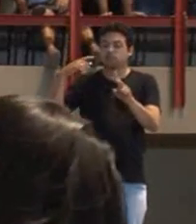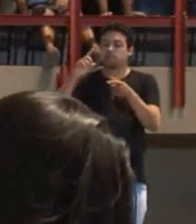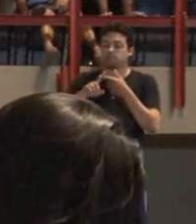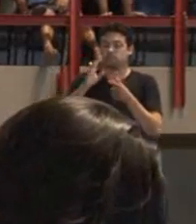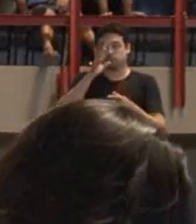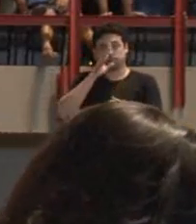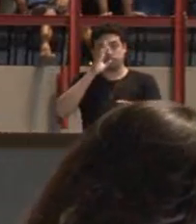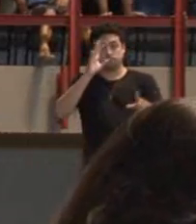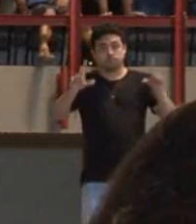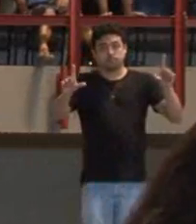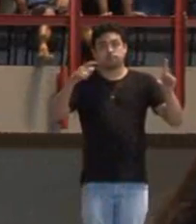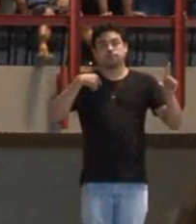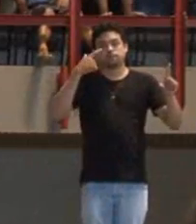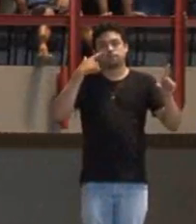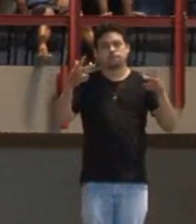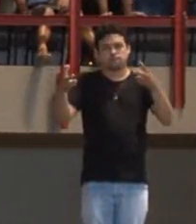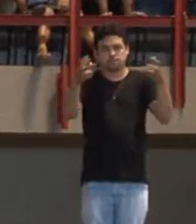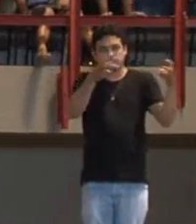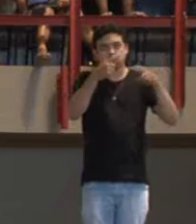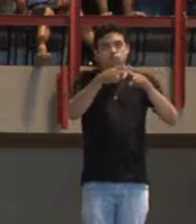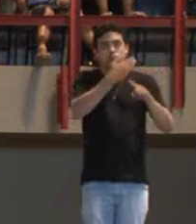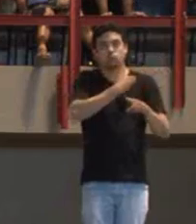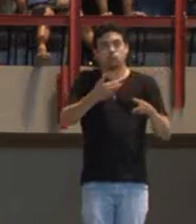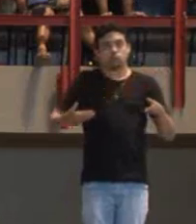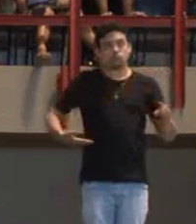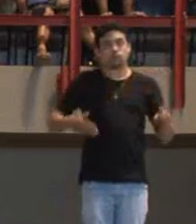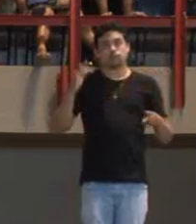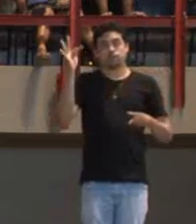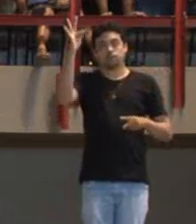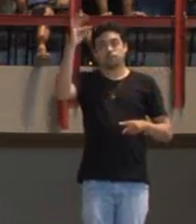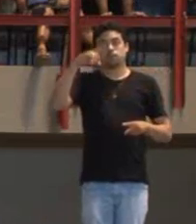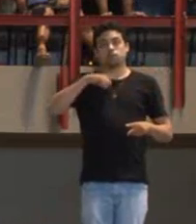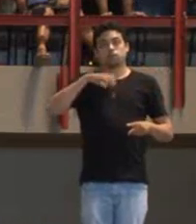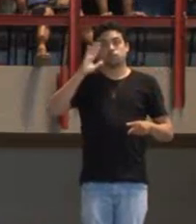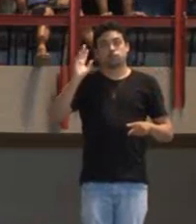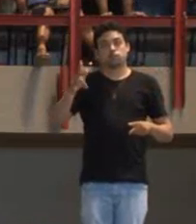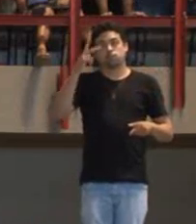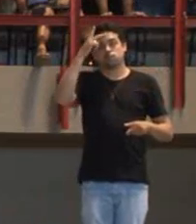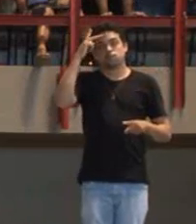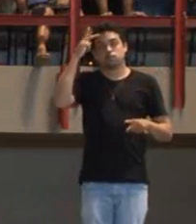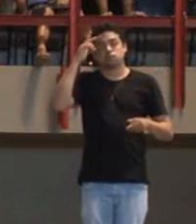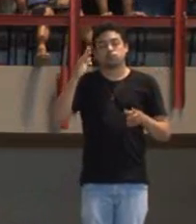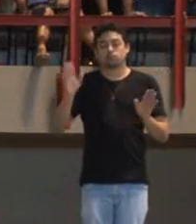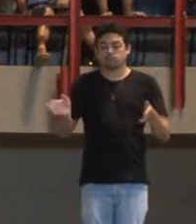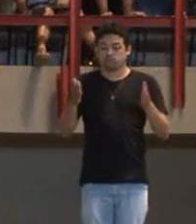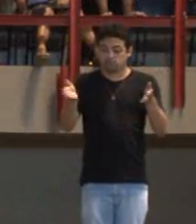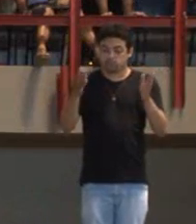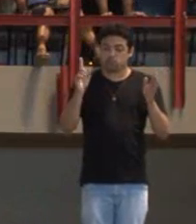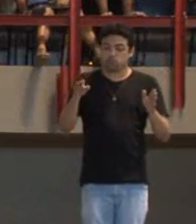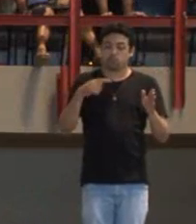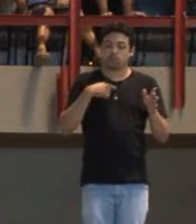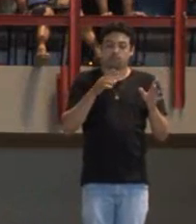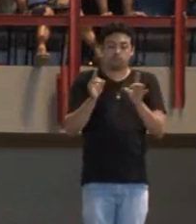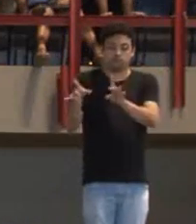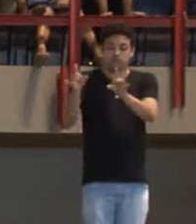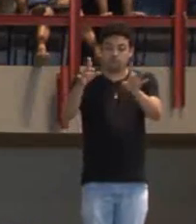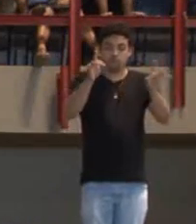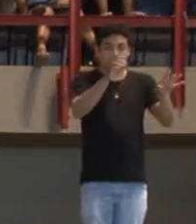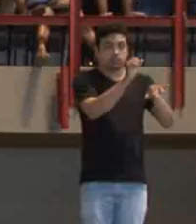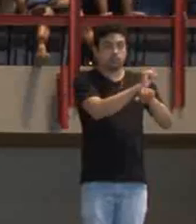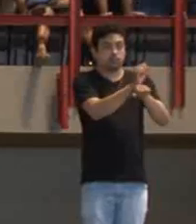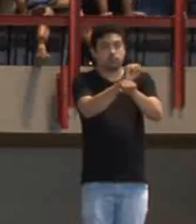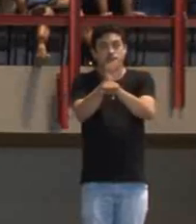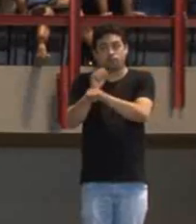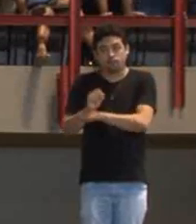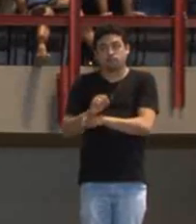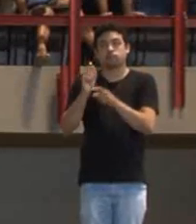acompanham o noticiário têm visto que o governo federal tem incentivado cada vez mais a venda de automóveis, reduzindo,